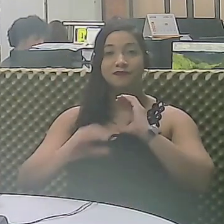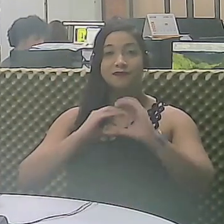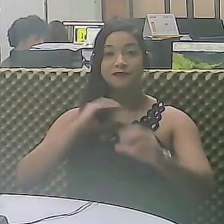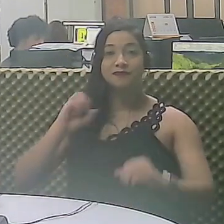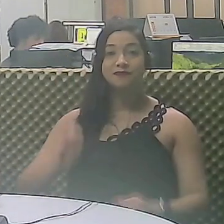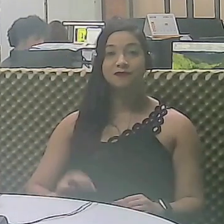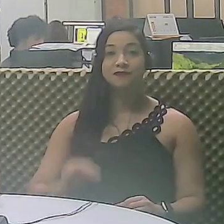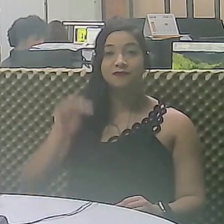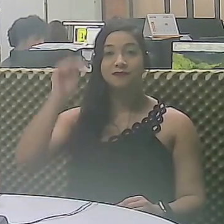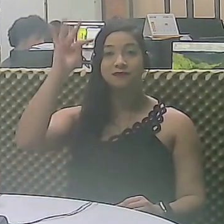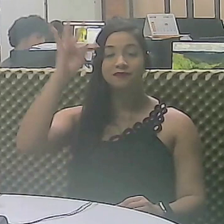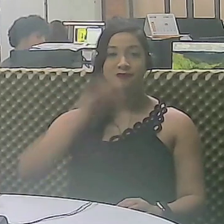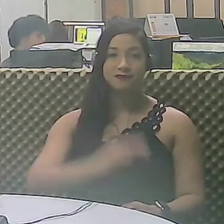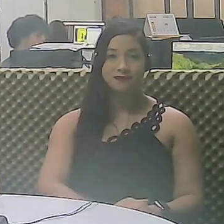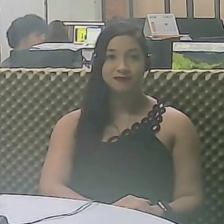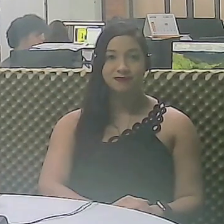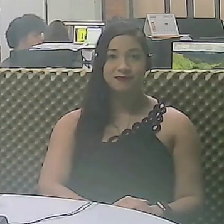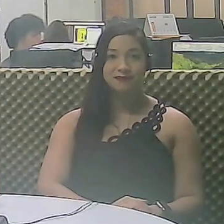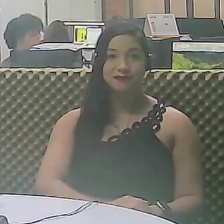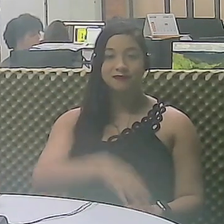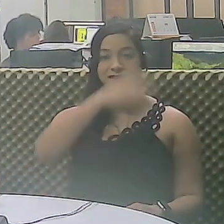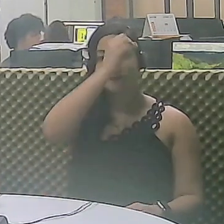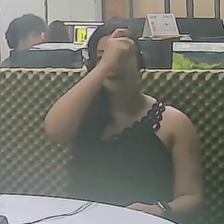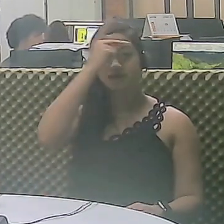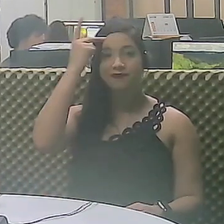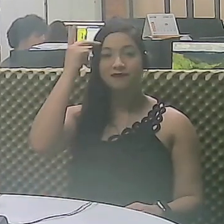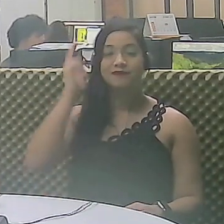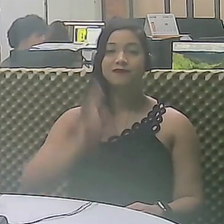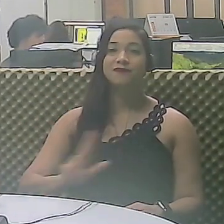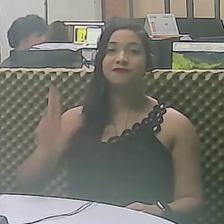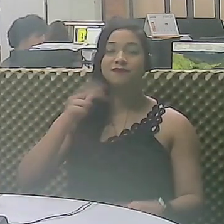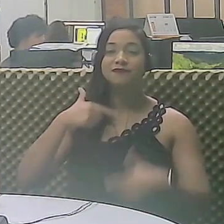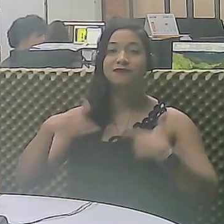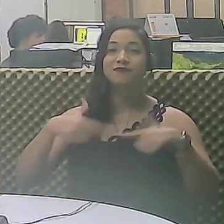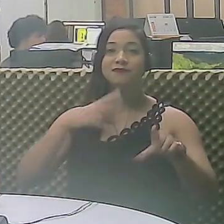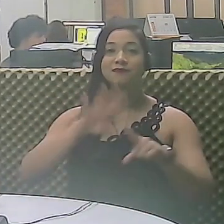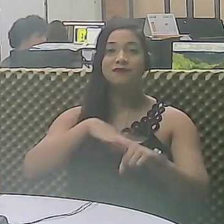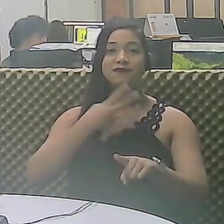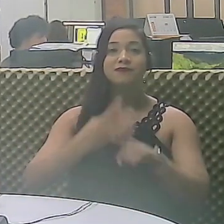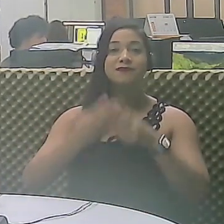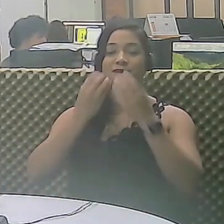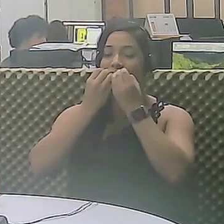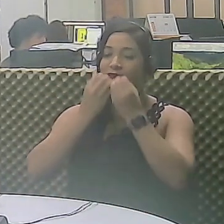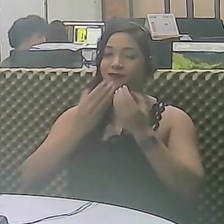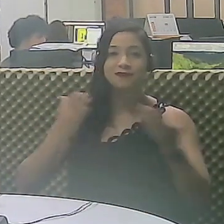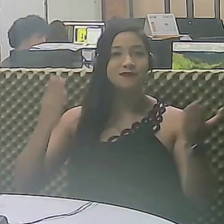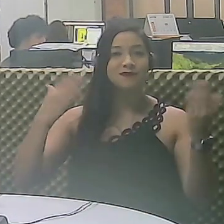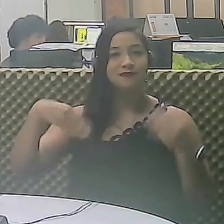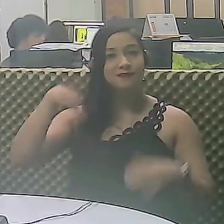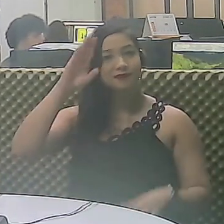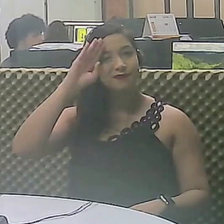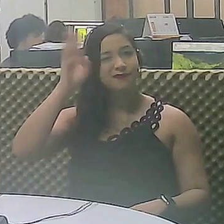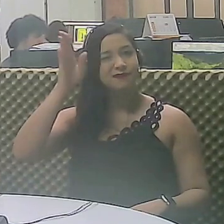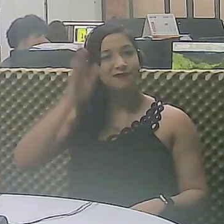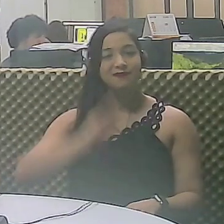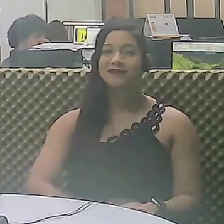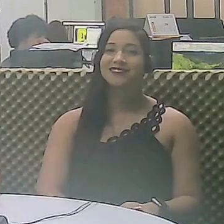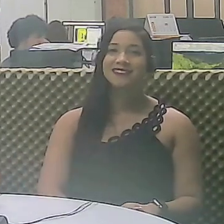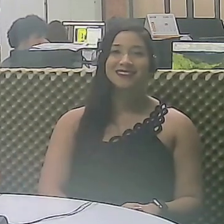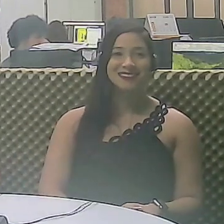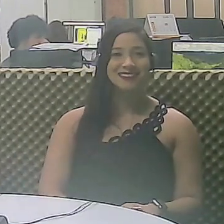e Comunicação, Marco Túlio de Castro Kalimann. Prefeitura de Uberlândia. Fazer mais, fazer bem. Até a